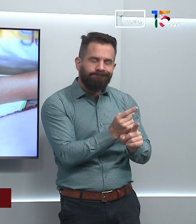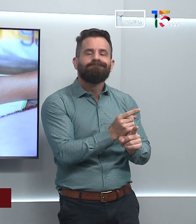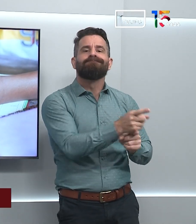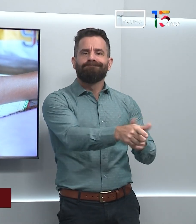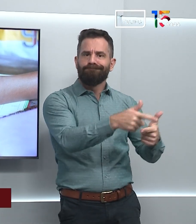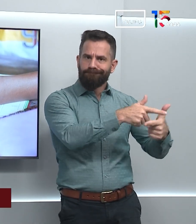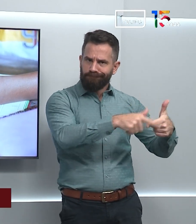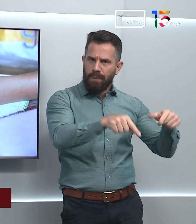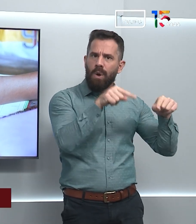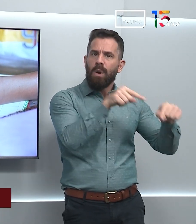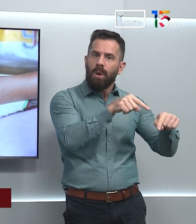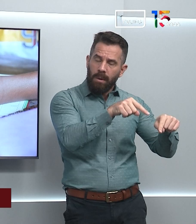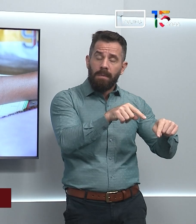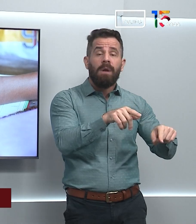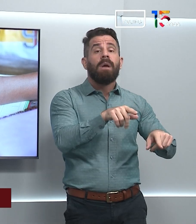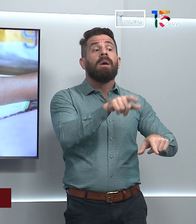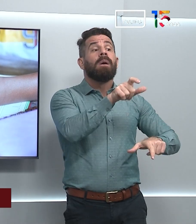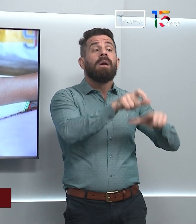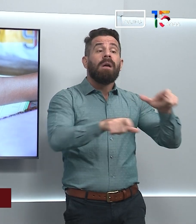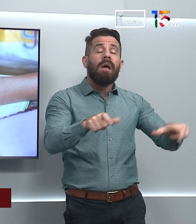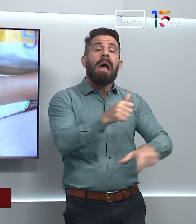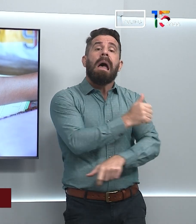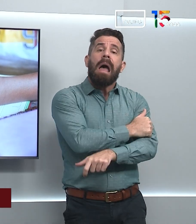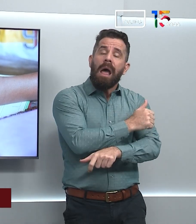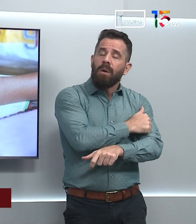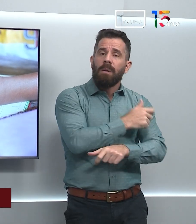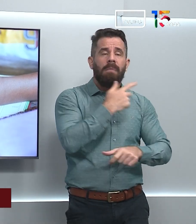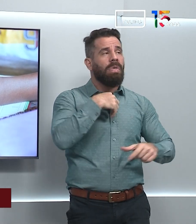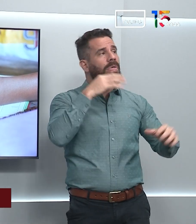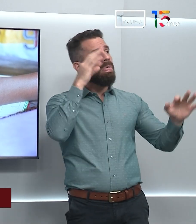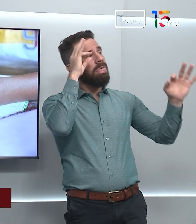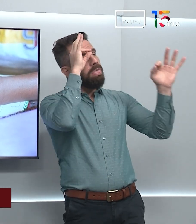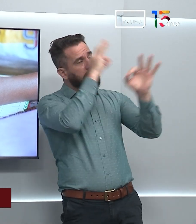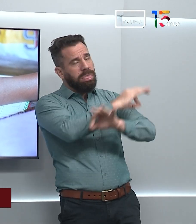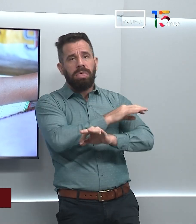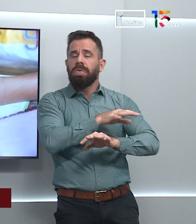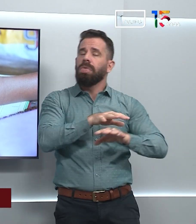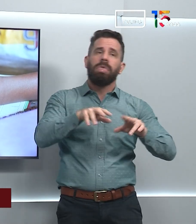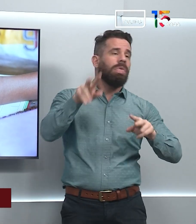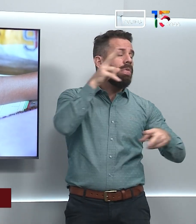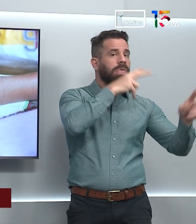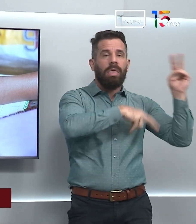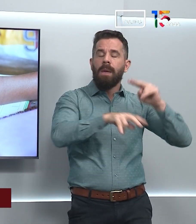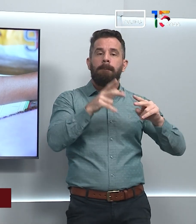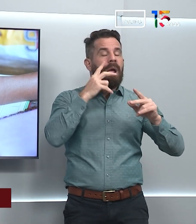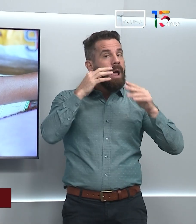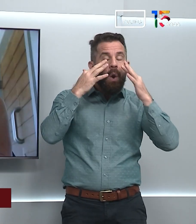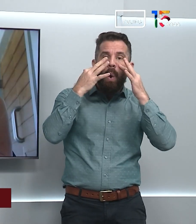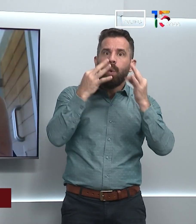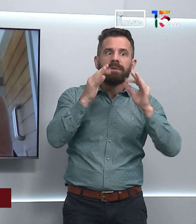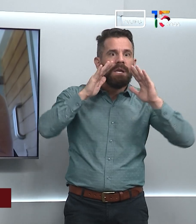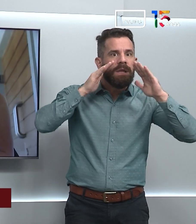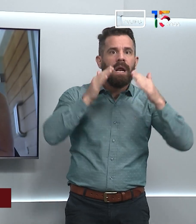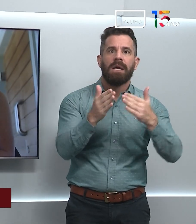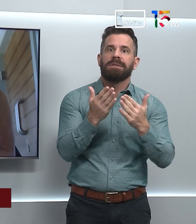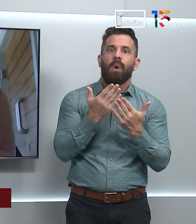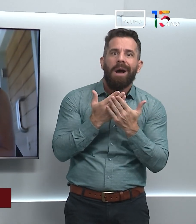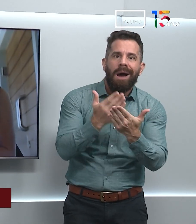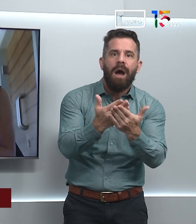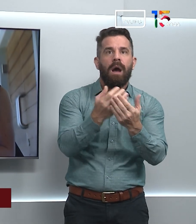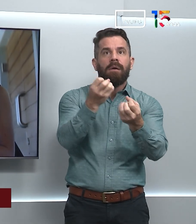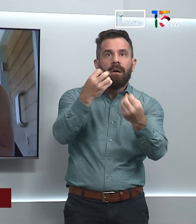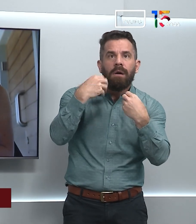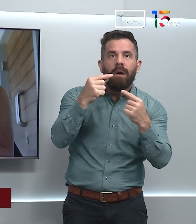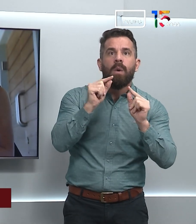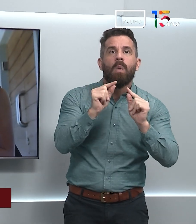Estudantes cada vez mais dispersos, impacientes e com dificuldade de concentração. De acordo com a nova